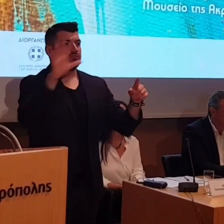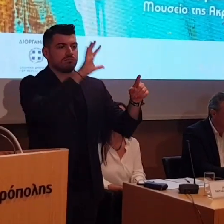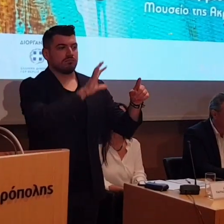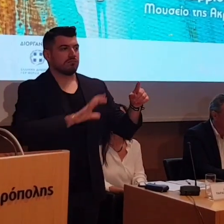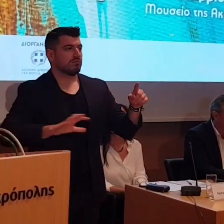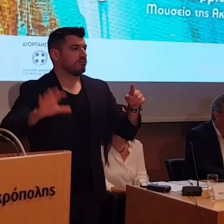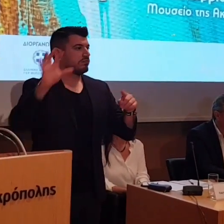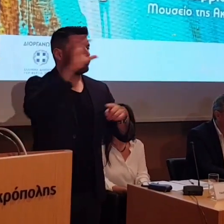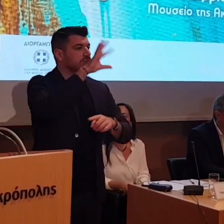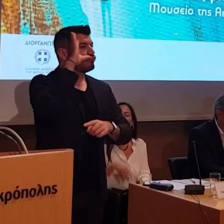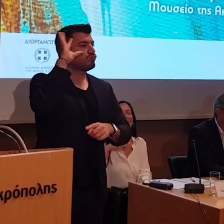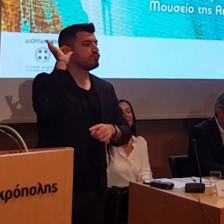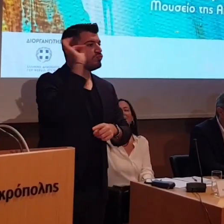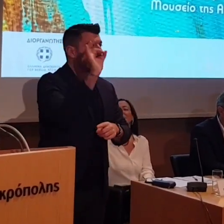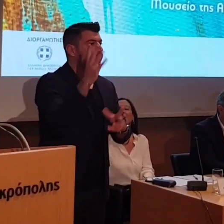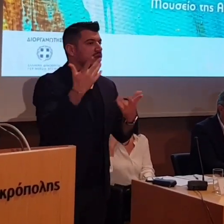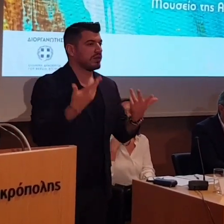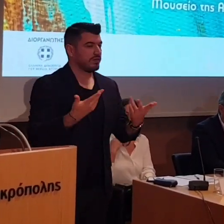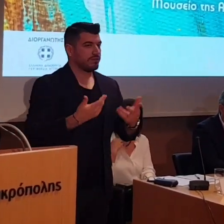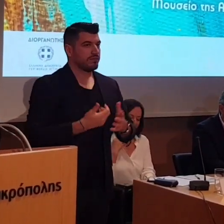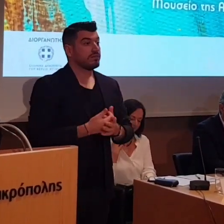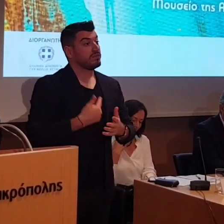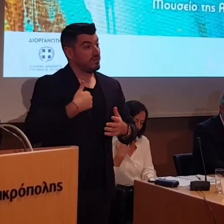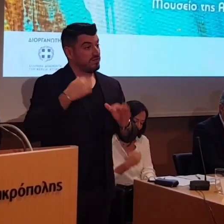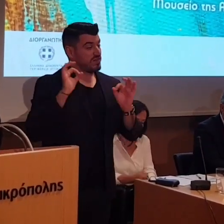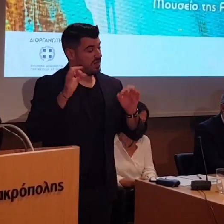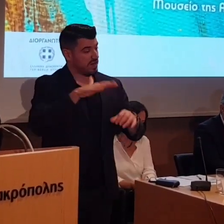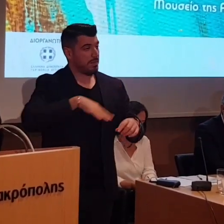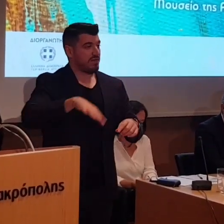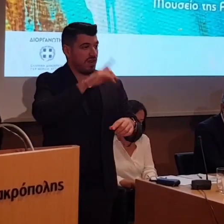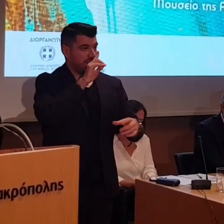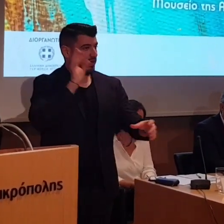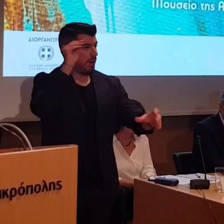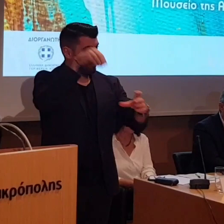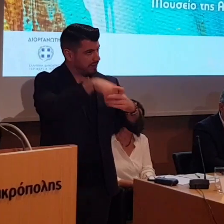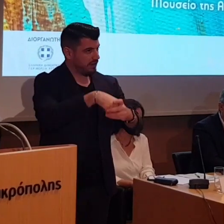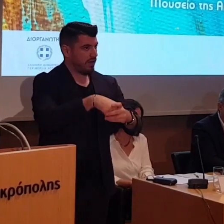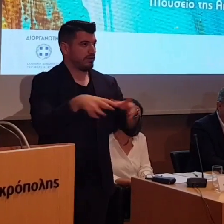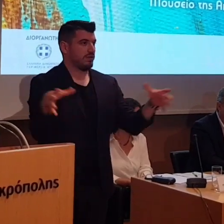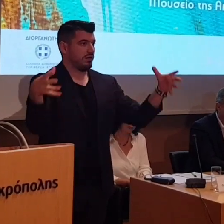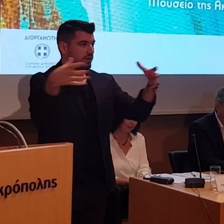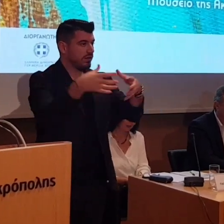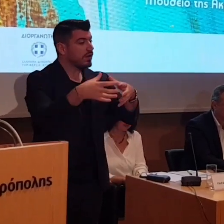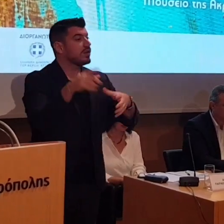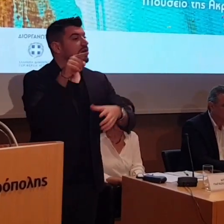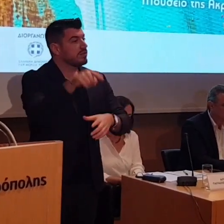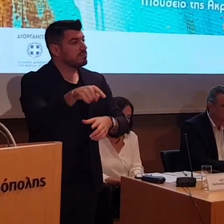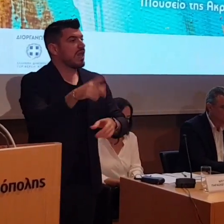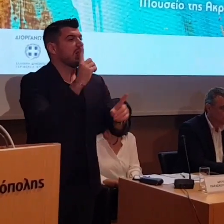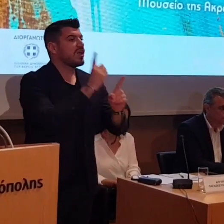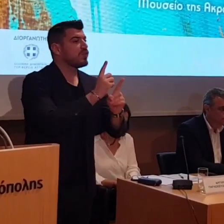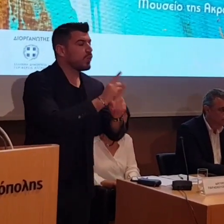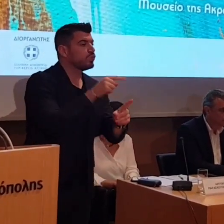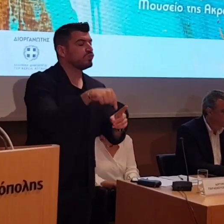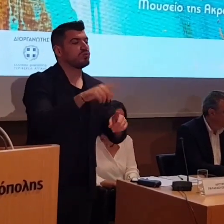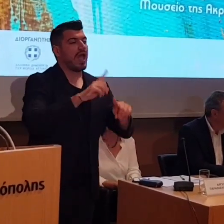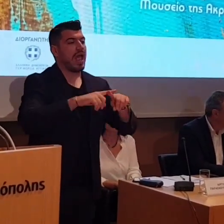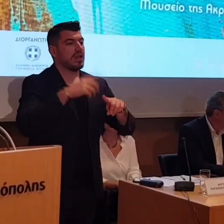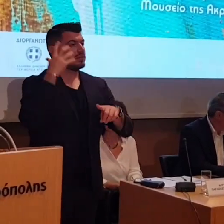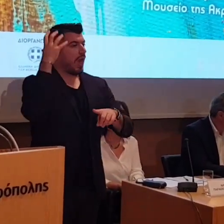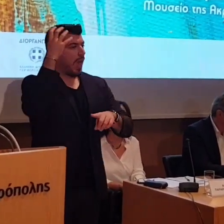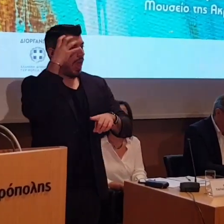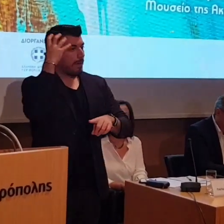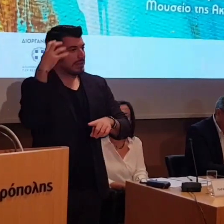Ευρώπης, στην οποία ανήκει και η Περιφέρεια Αττικής, με έγκριτους Έλληνες καθηγητές και ερευνητές,